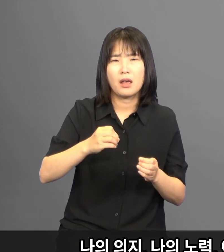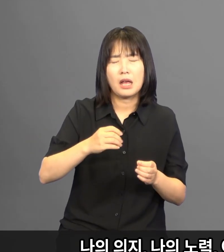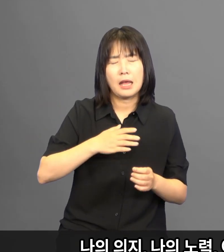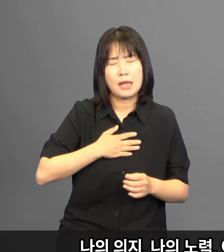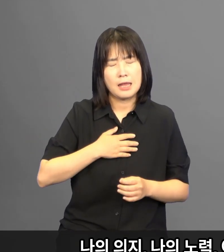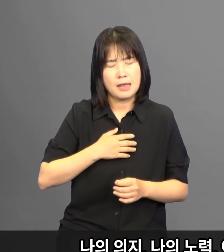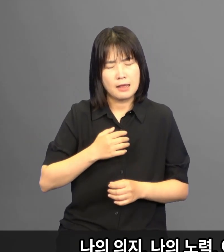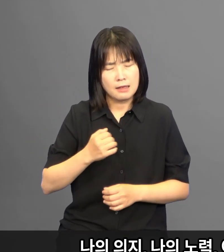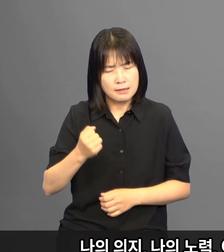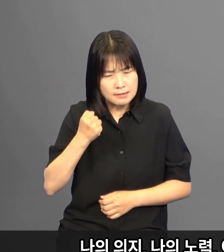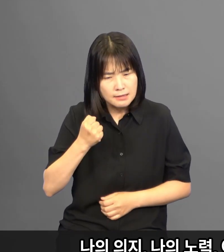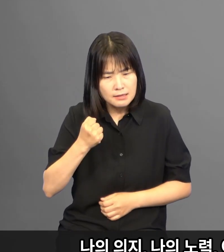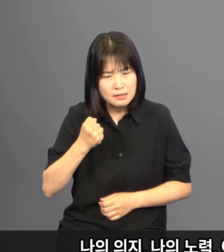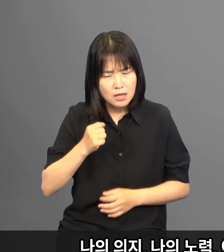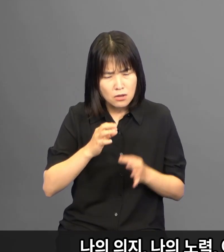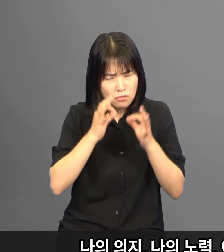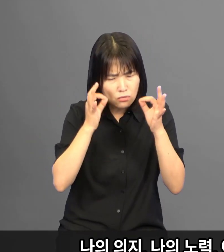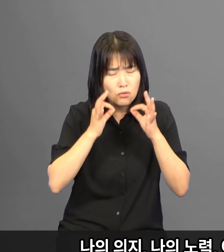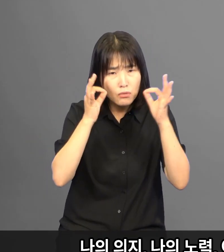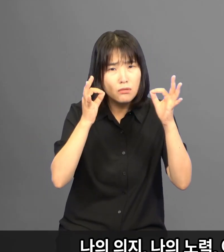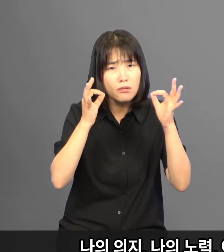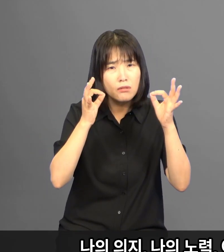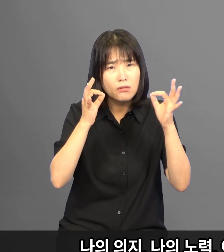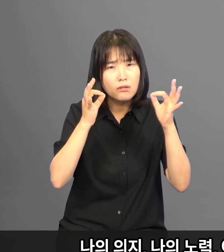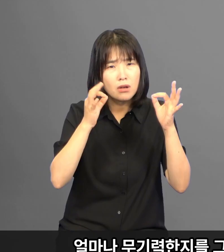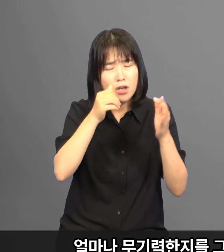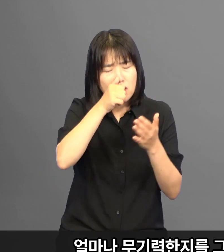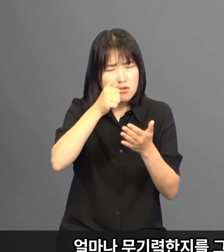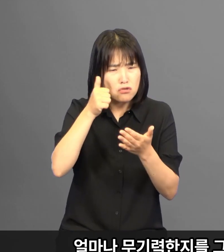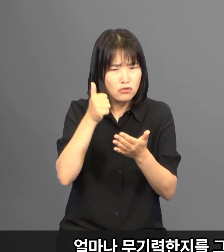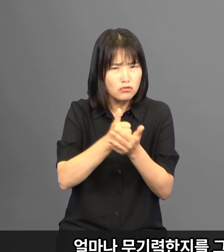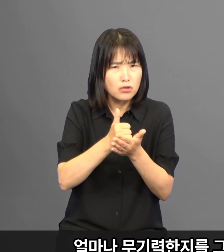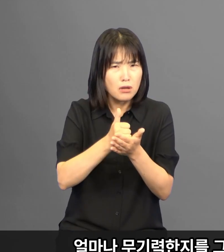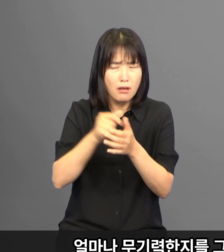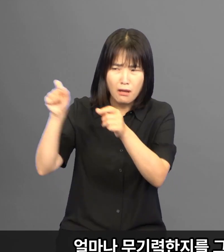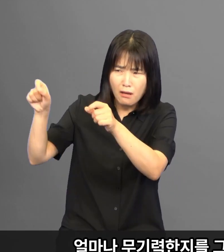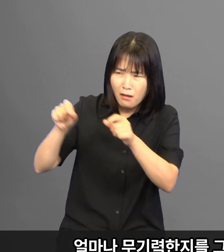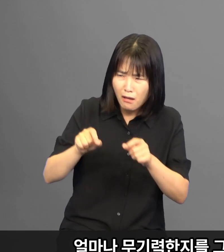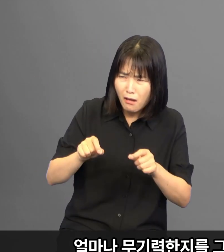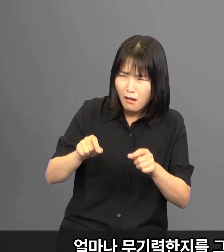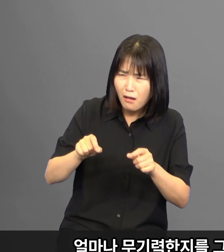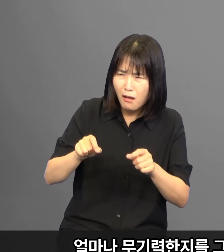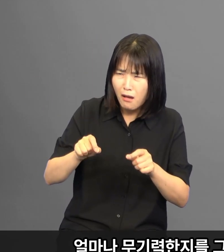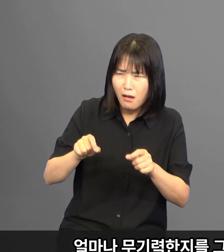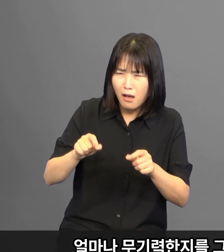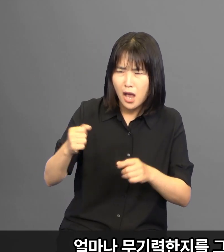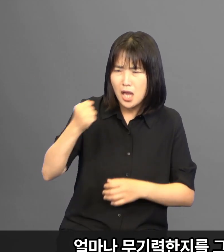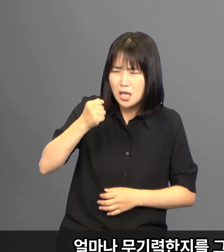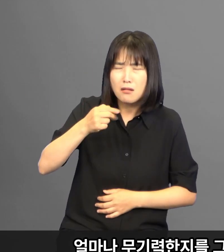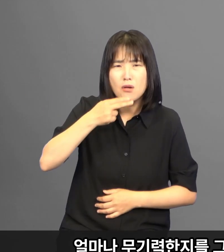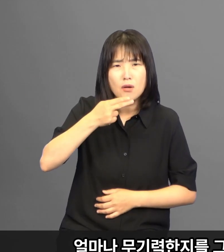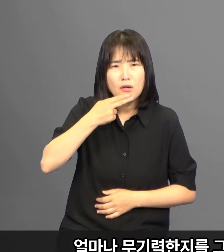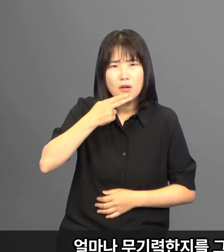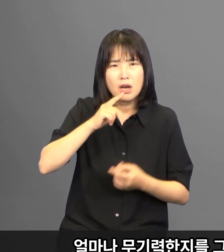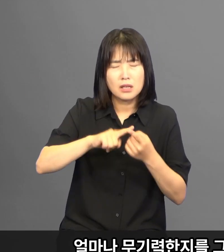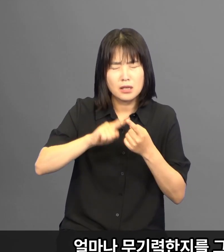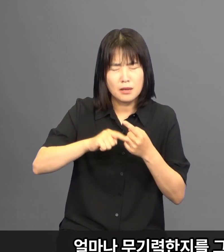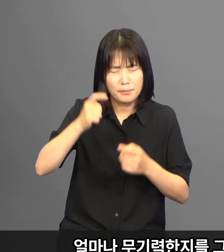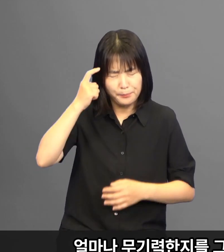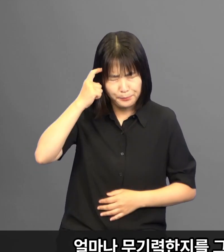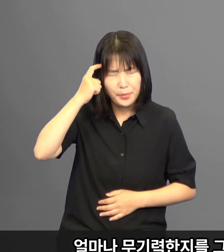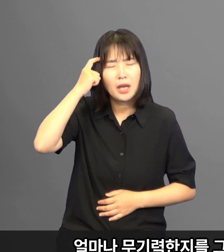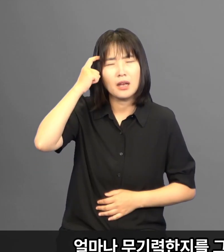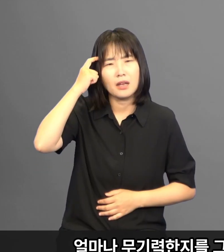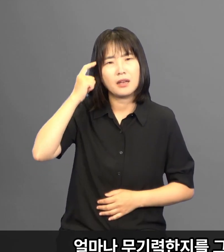의지, 나의 노력, 이것이 이 죄의 유전자 앞에서 얼마나 무기력한지를 그가 처절하게 깨닫게